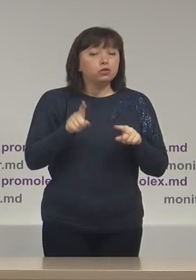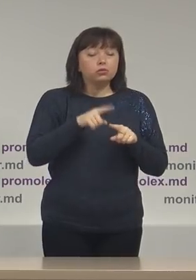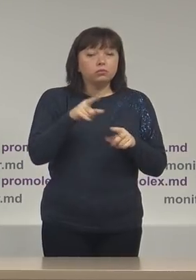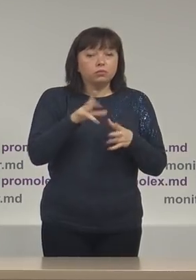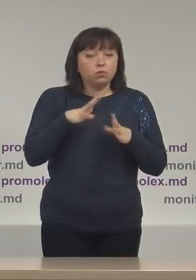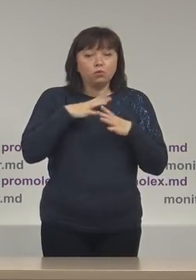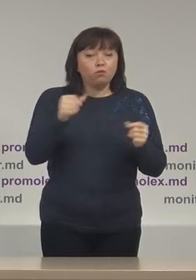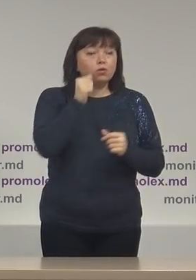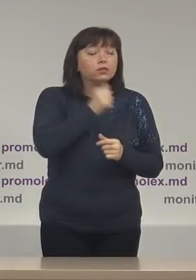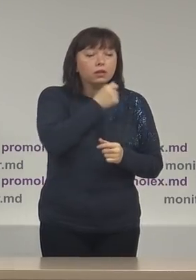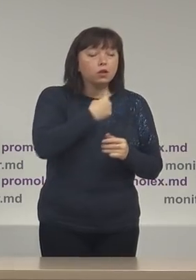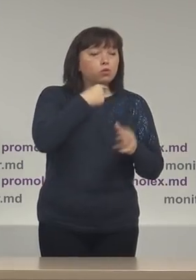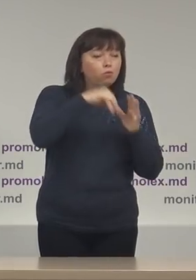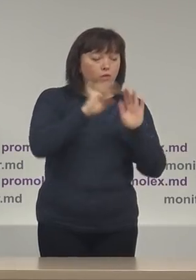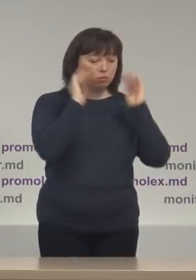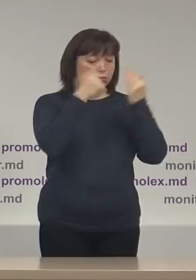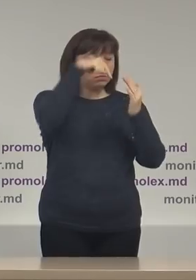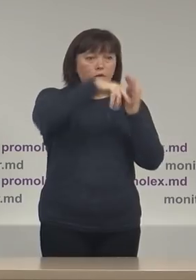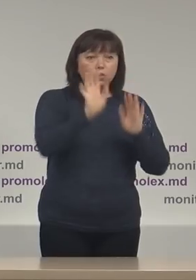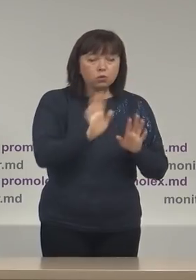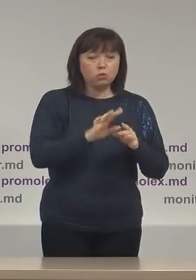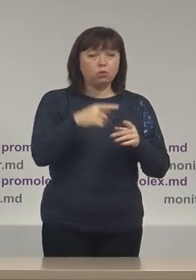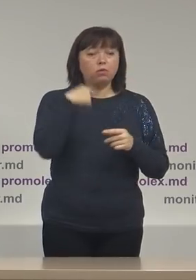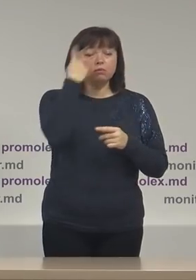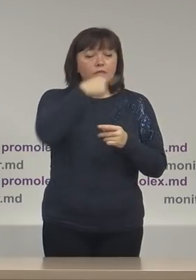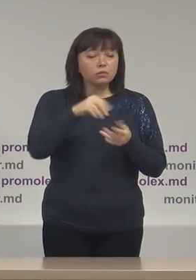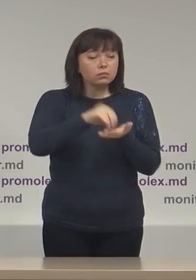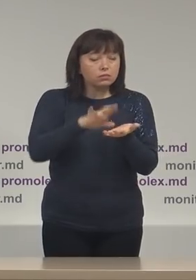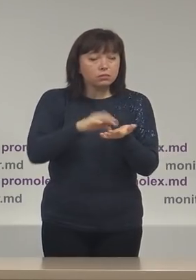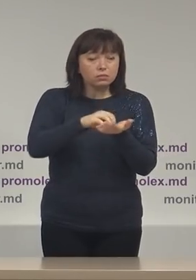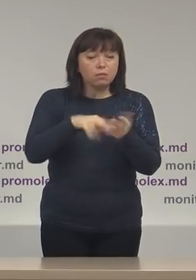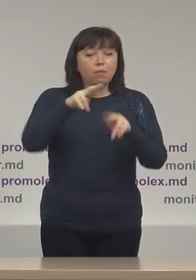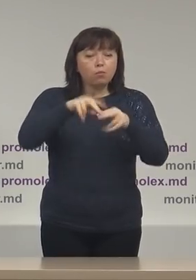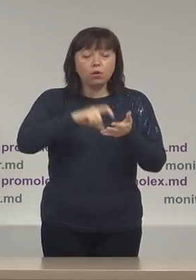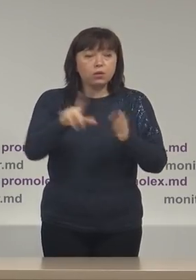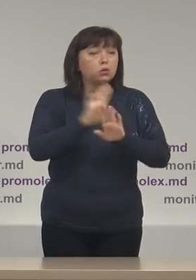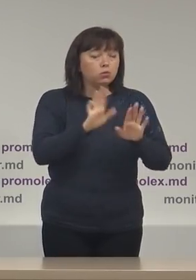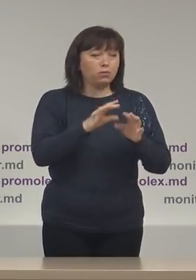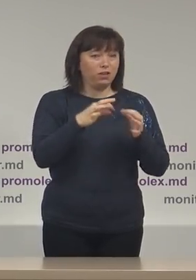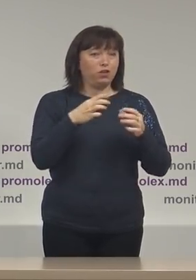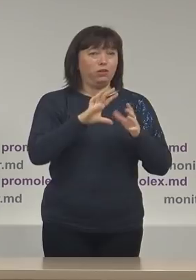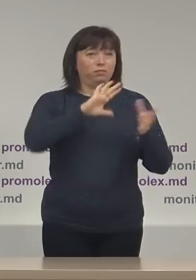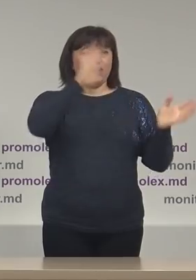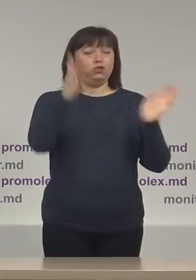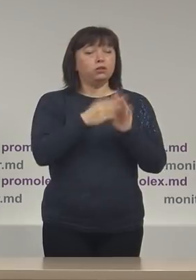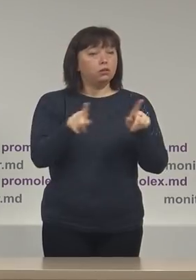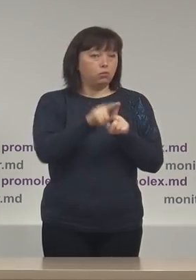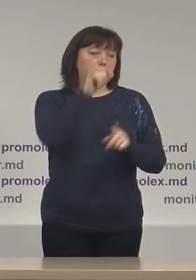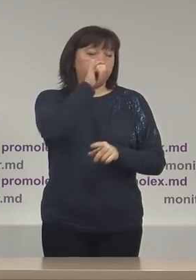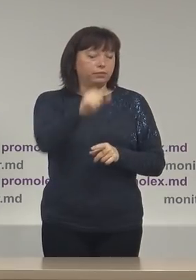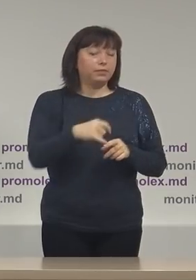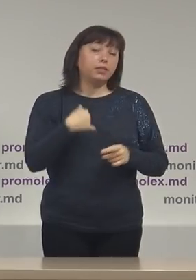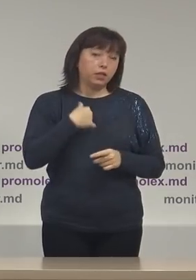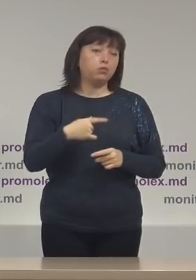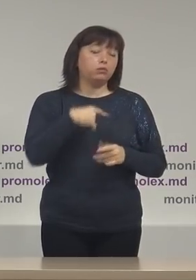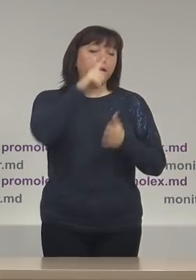și secretul votului și datele cu caracter personal ale persoanelor. Sperăm că aceste incidente să nu se